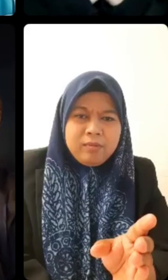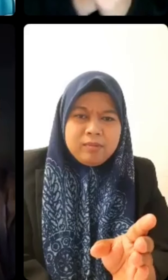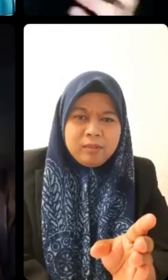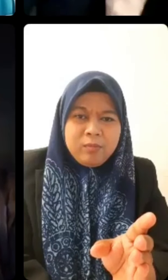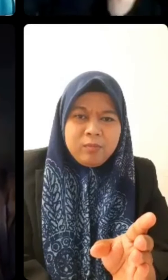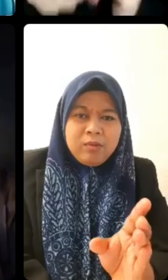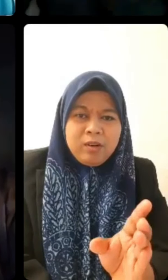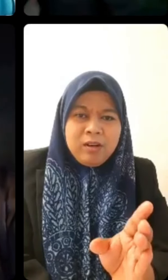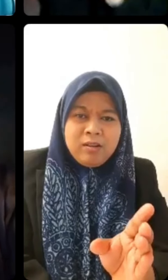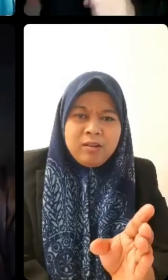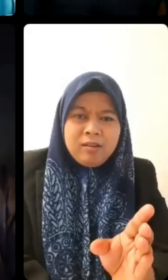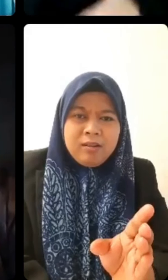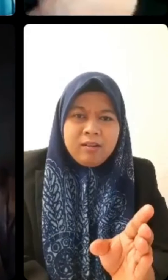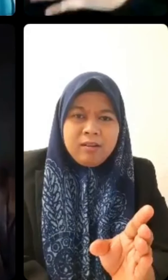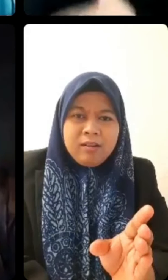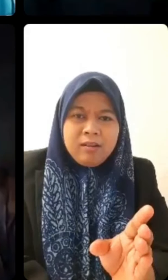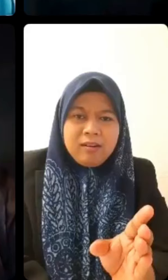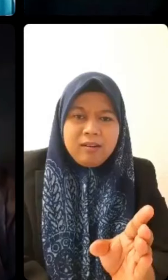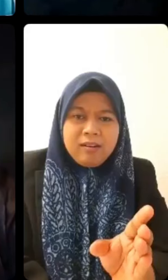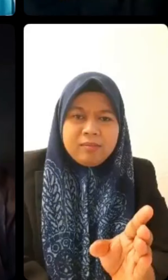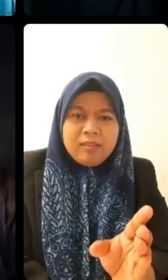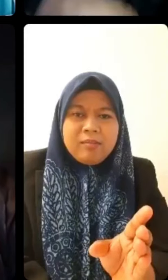mahu semua orang